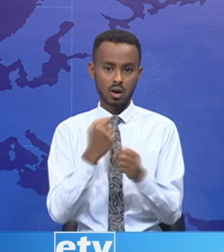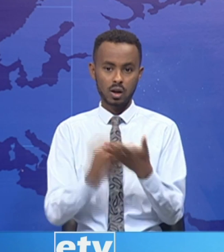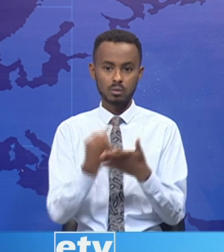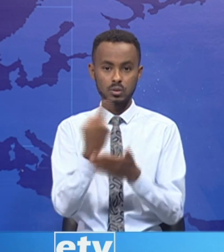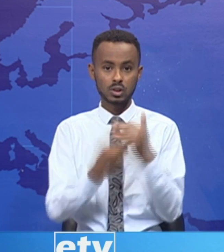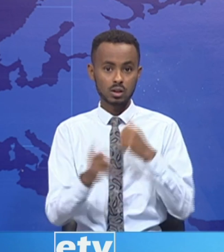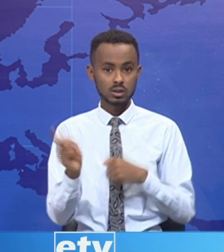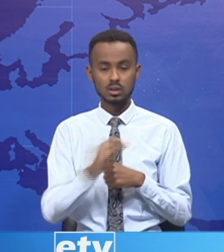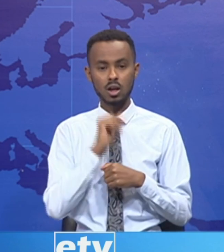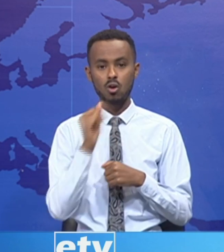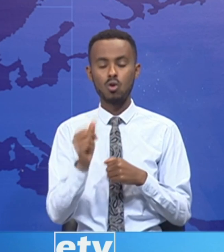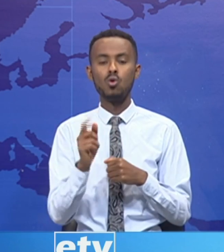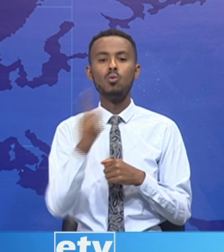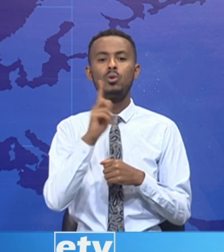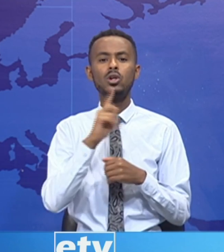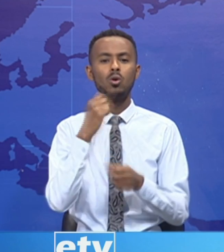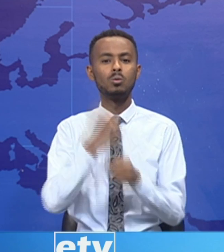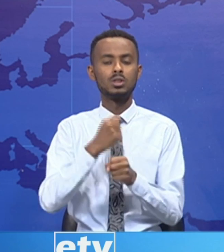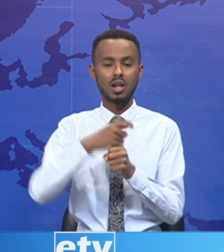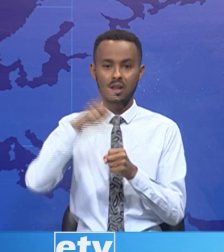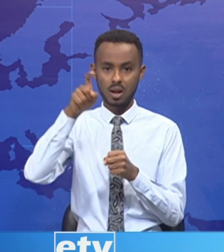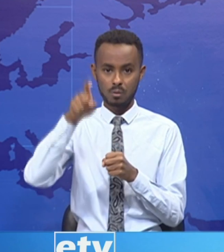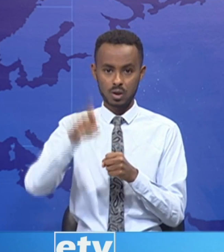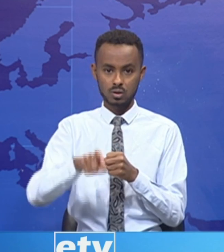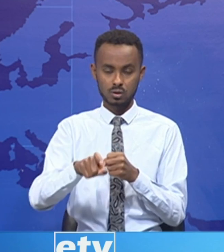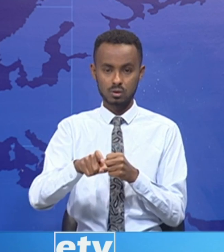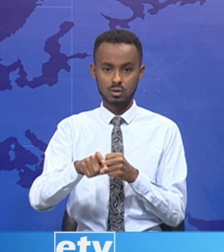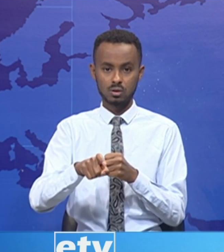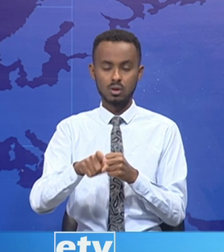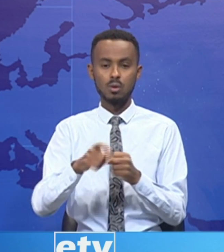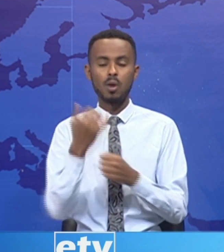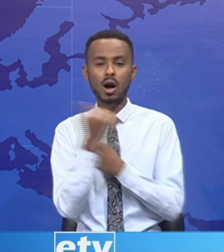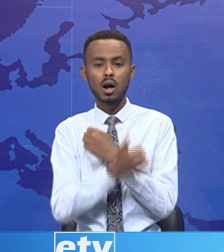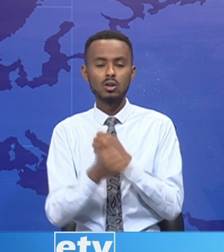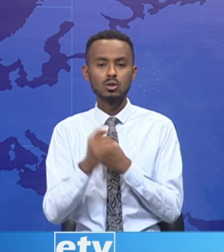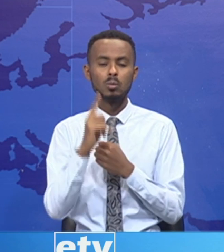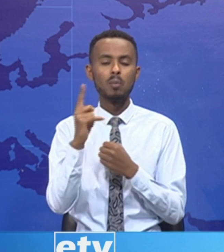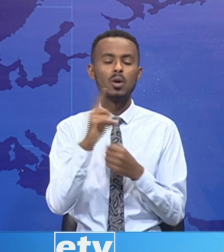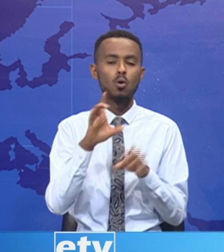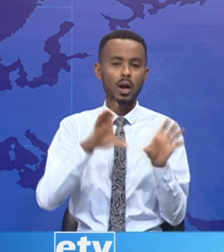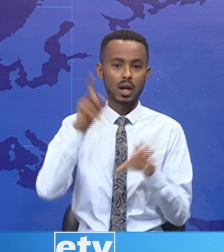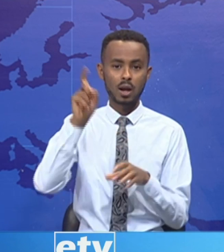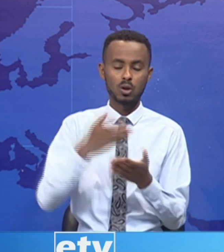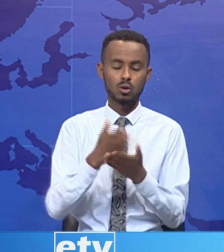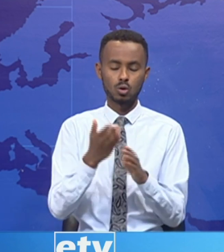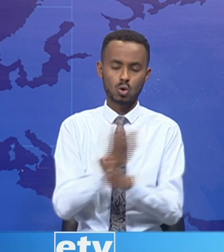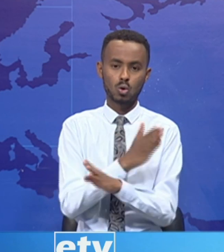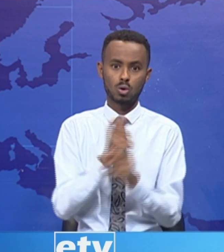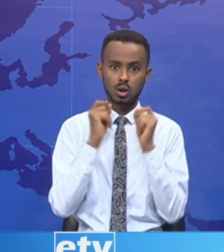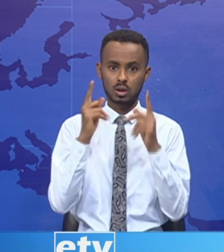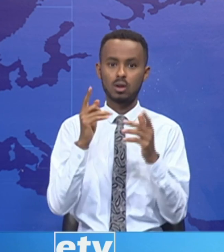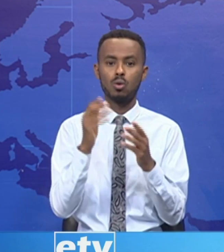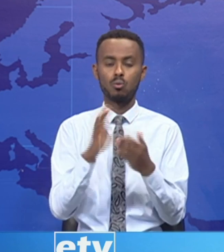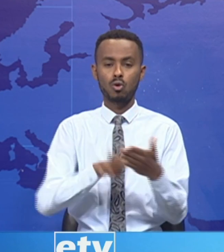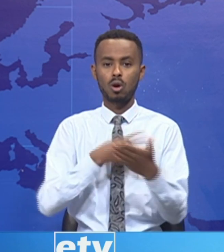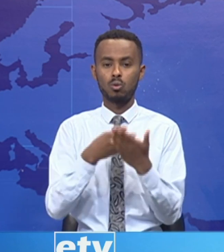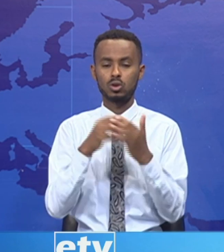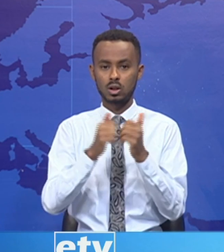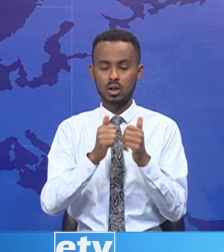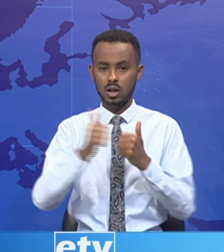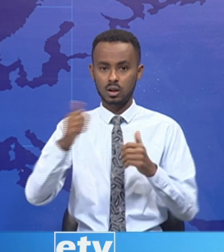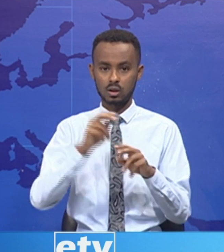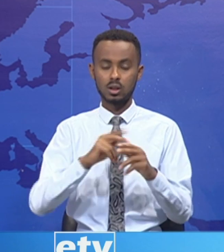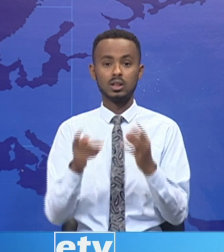ደግሞ ሳይሆን ምን ምንድን ነው መሰራት ያለባቸው ለሀገራችን የሚሆኑ ነገሮች ምንድን ናቸው የሚለውን ቶሎ ብለን ነው ፕሮግራሞችን አይደንቲፋይ ያደረግ